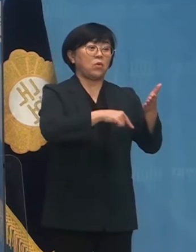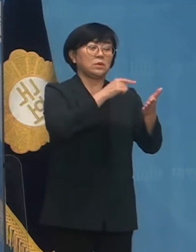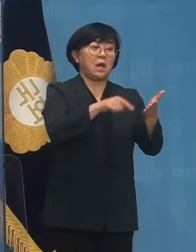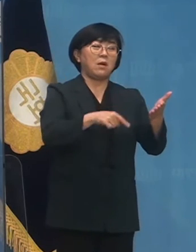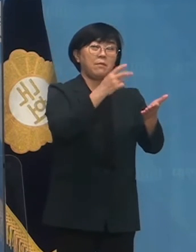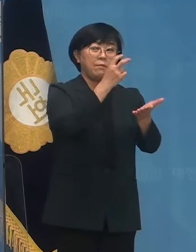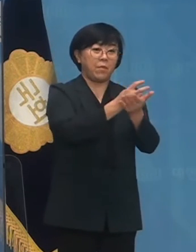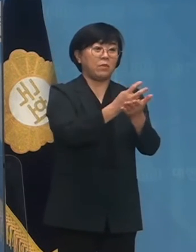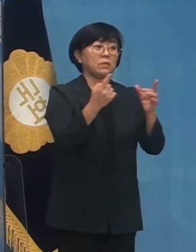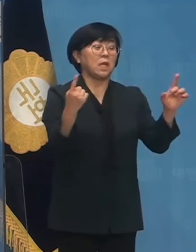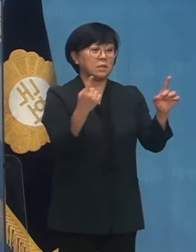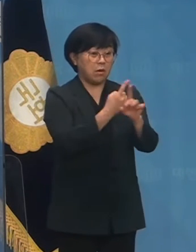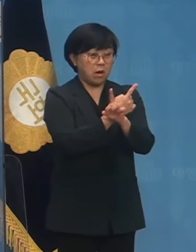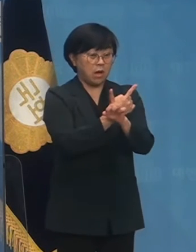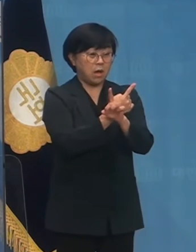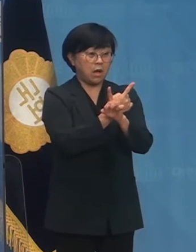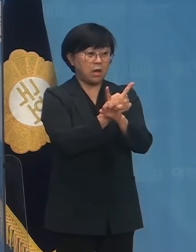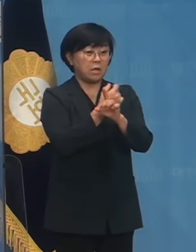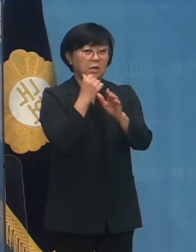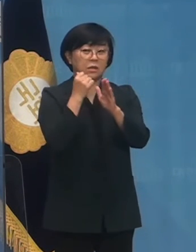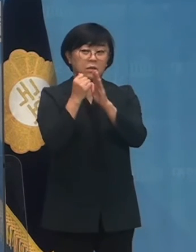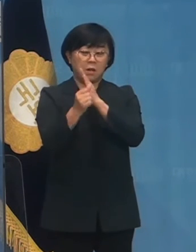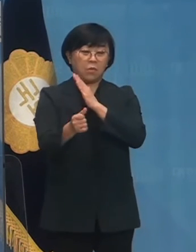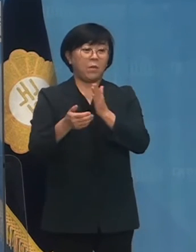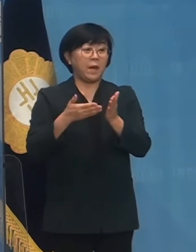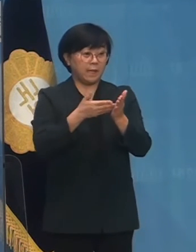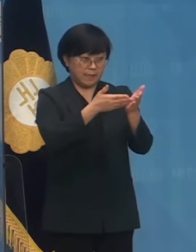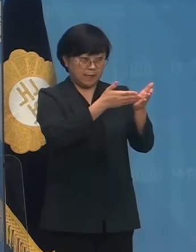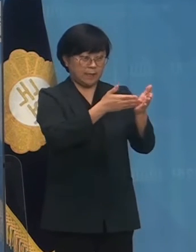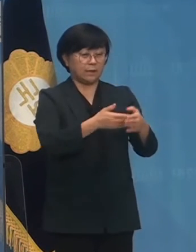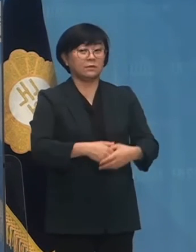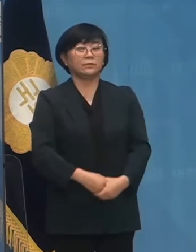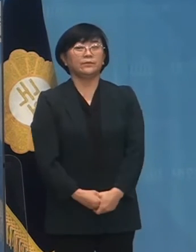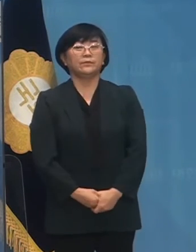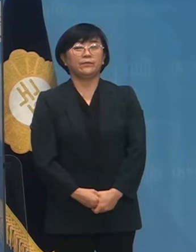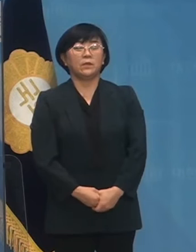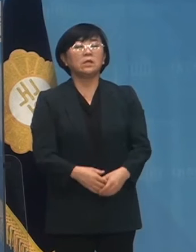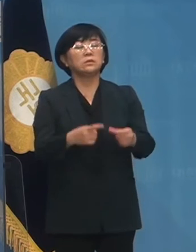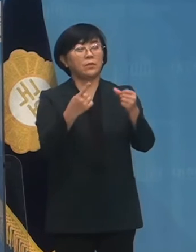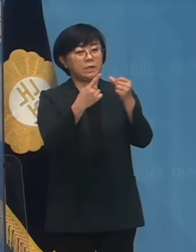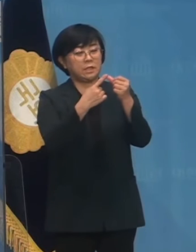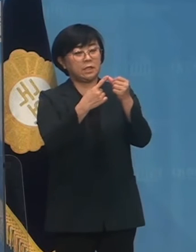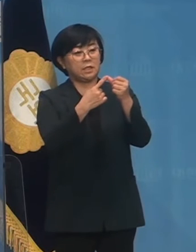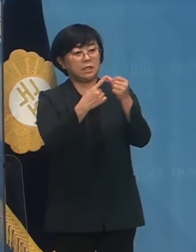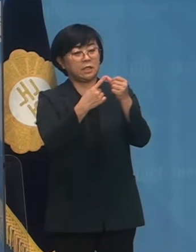손실보상법 개정안을 대표 발의합니다. 첫째,